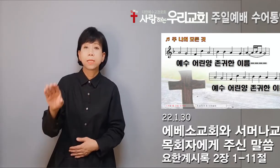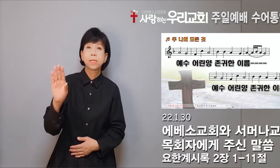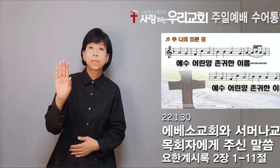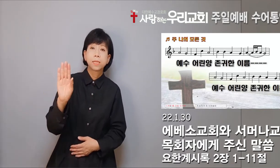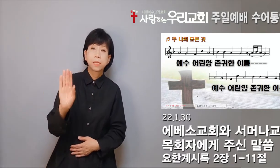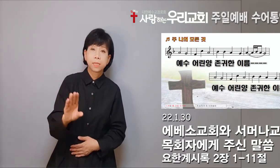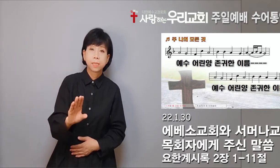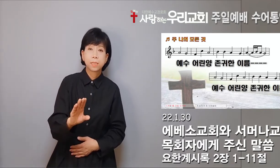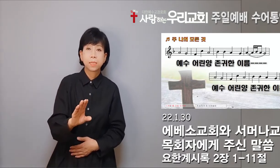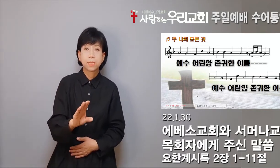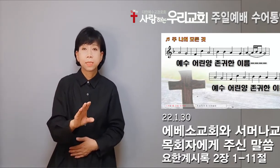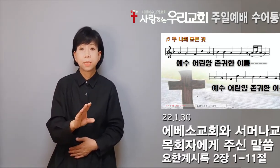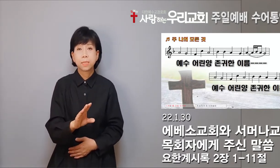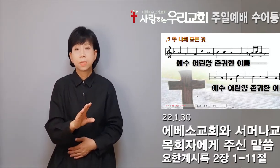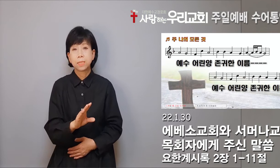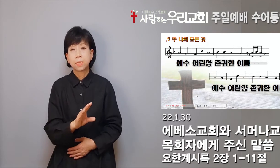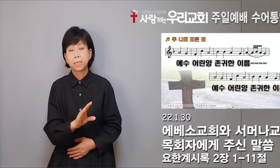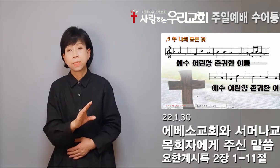존귀하니